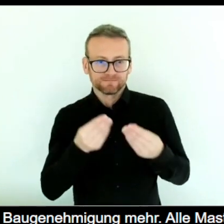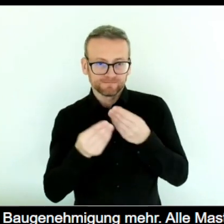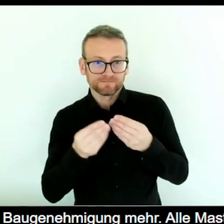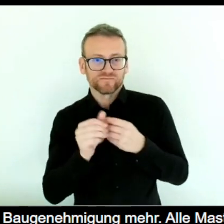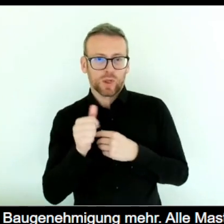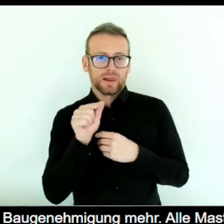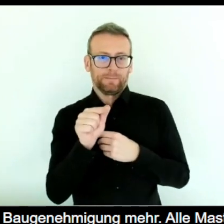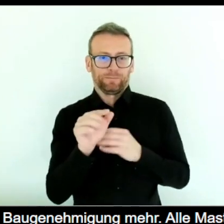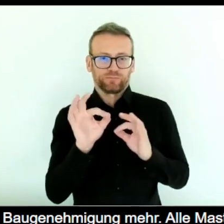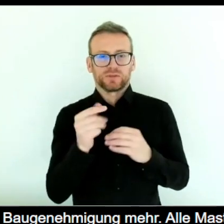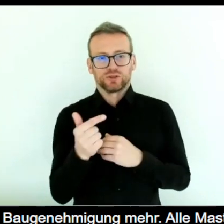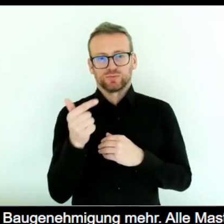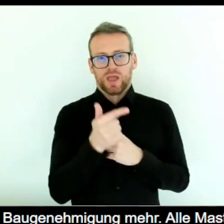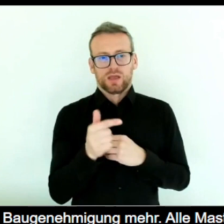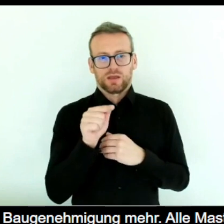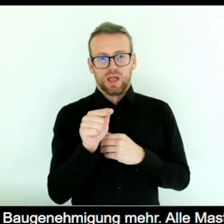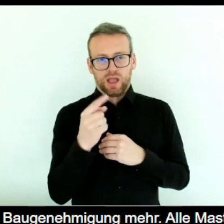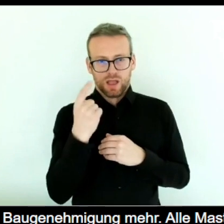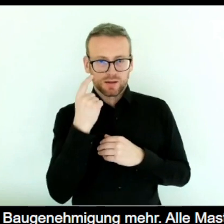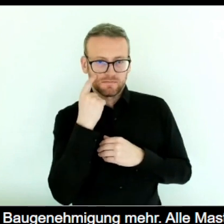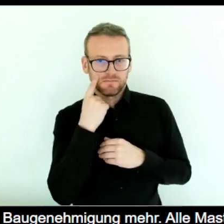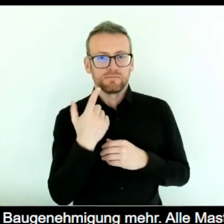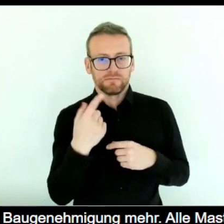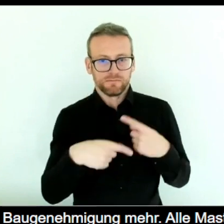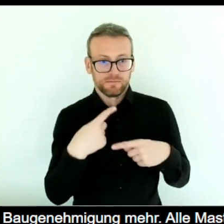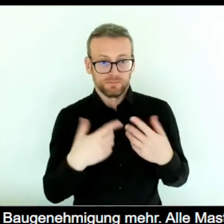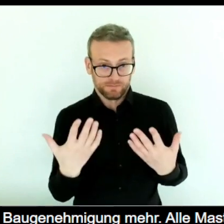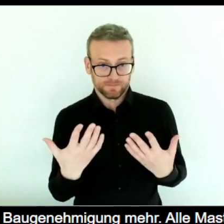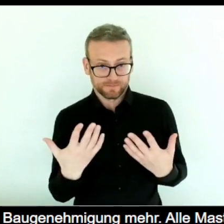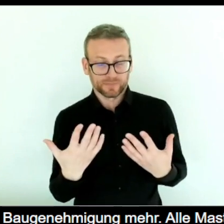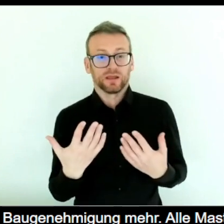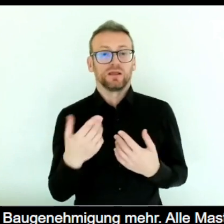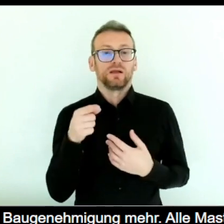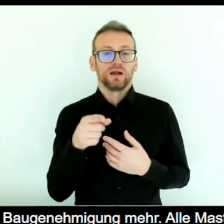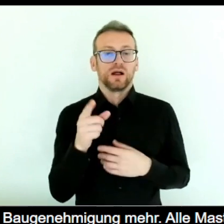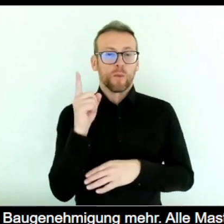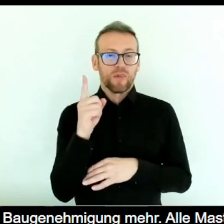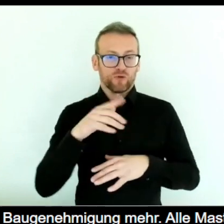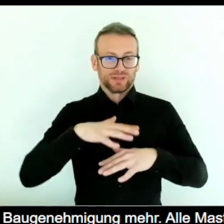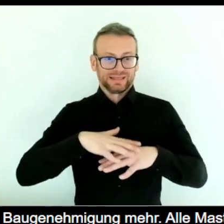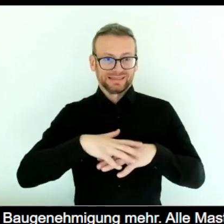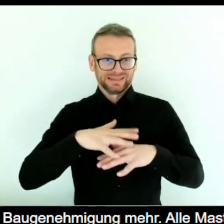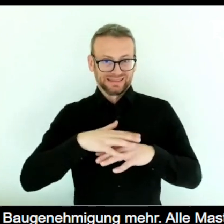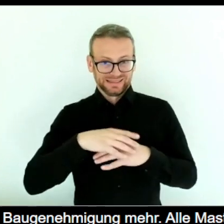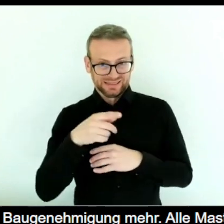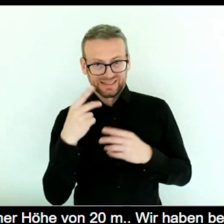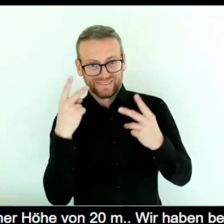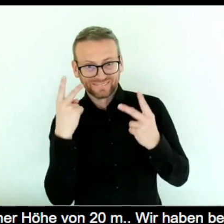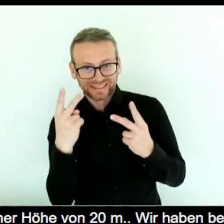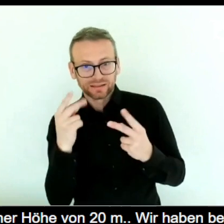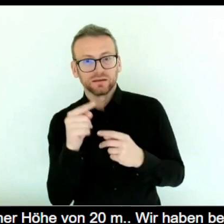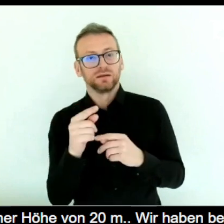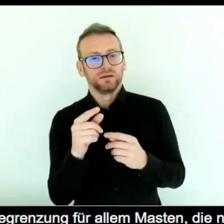enthalten, dass die Mobilfunkmasten im Außenbereich keine Abstandsflächen mehr einhalten müssen.